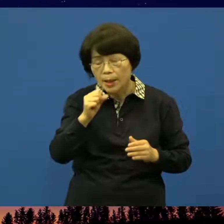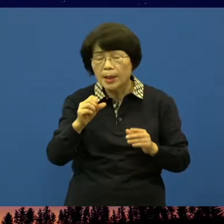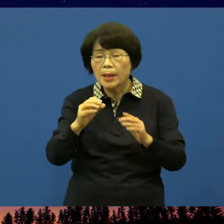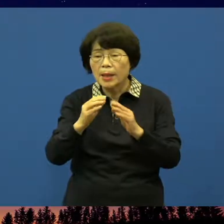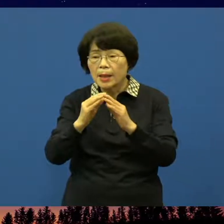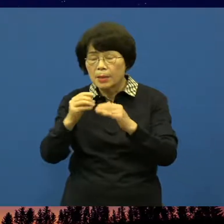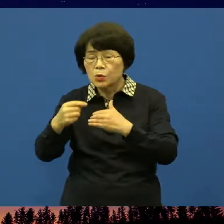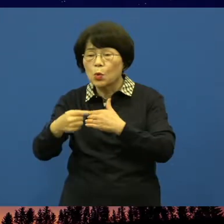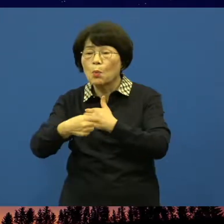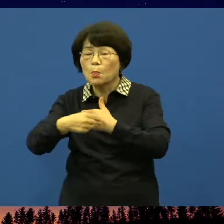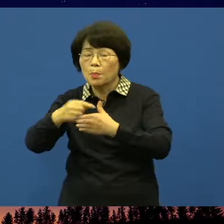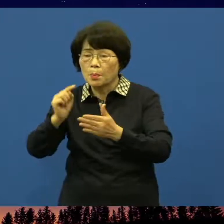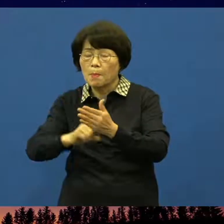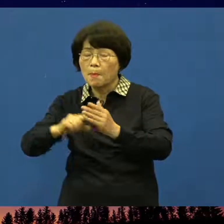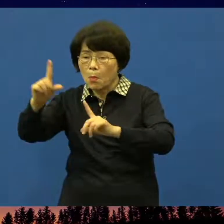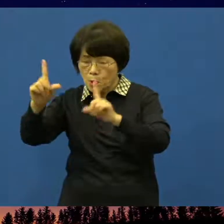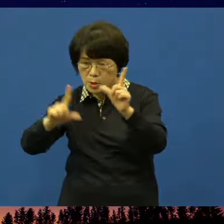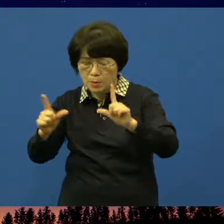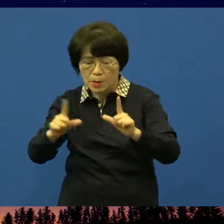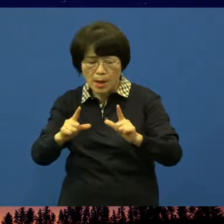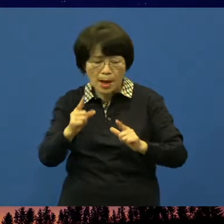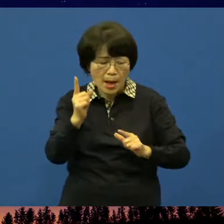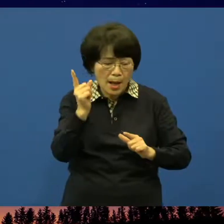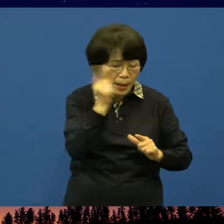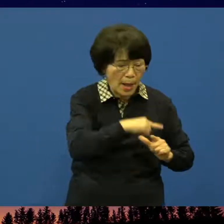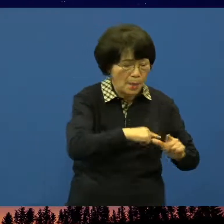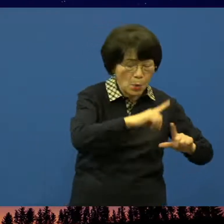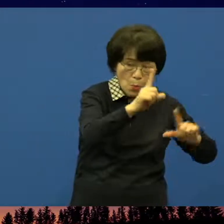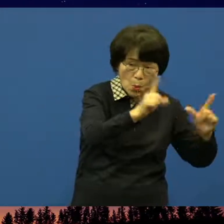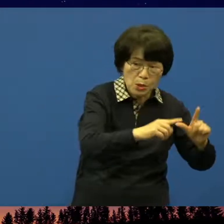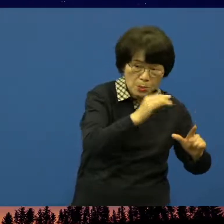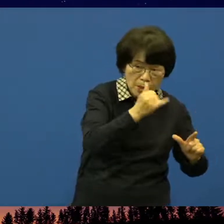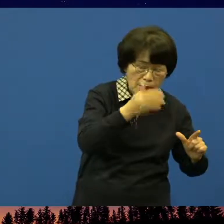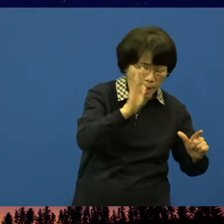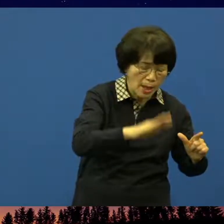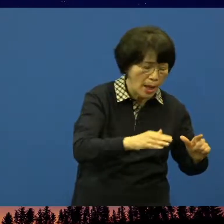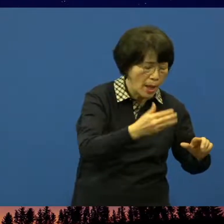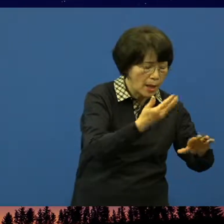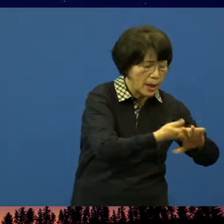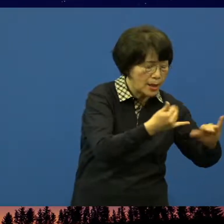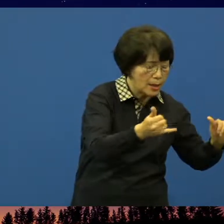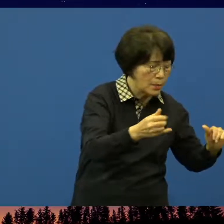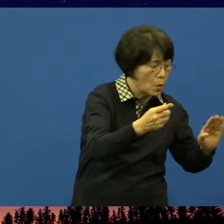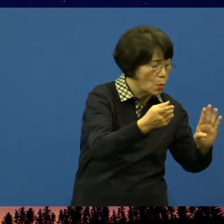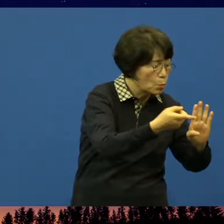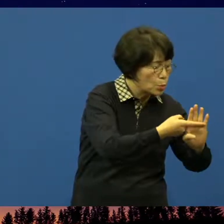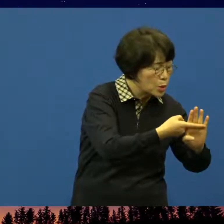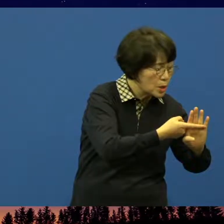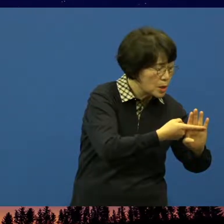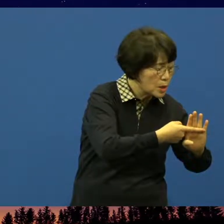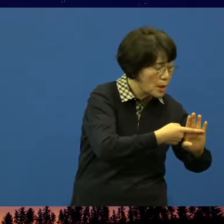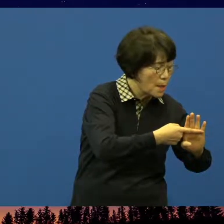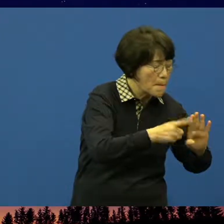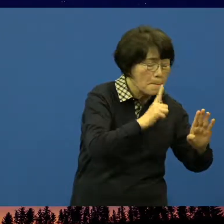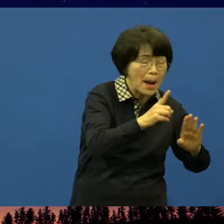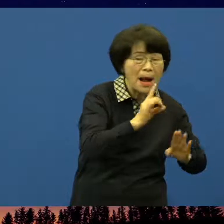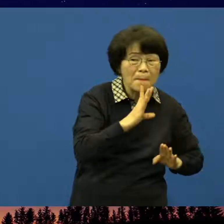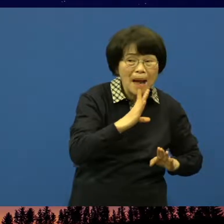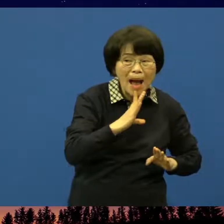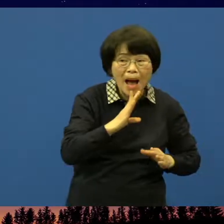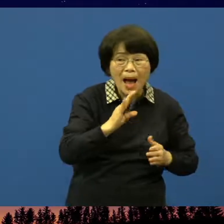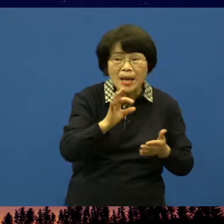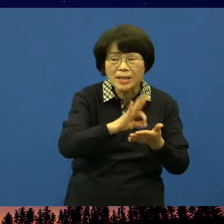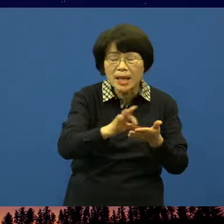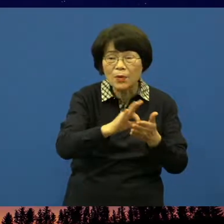부분을 많았어요. 다른 사람이 다 긍정적인 얘기를 해도 자기는 부정적인 면을 찾으려고 애를 쓰는 사람들이 있어요. 좋은